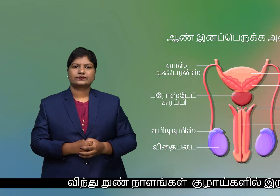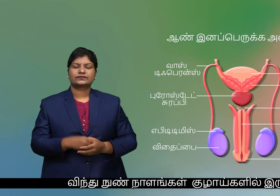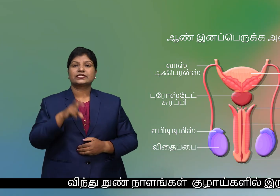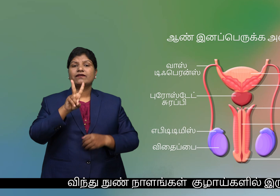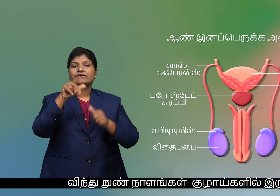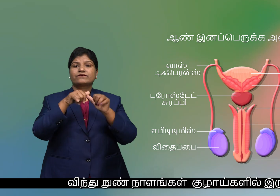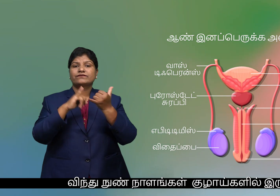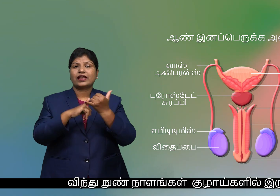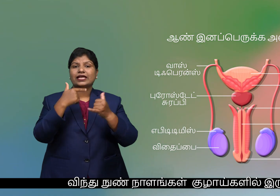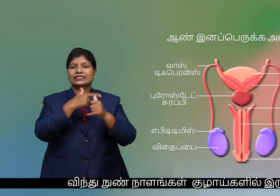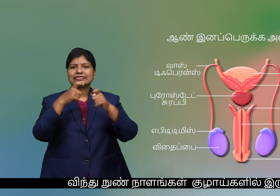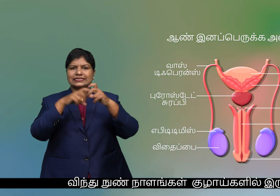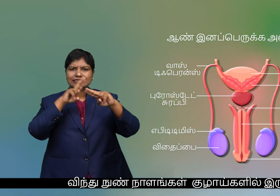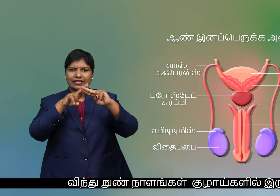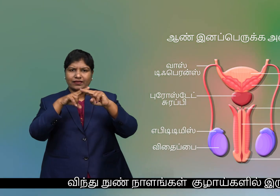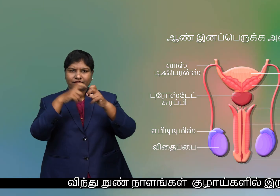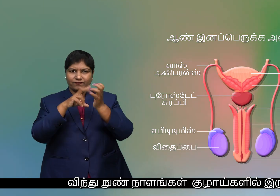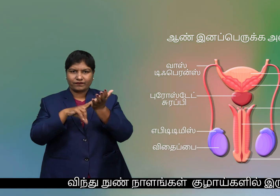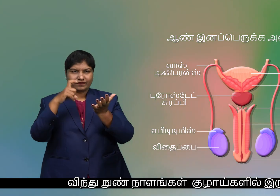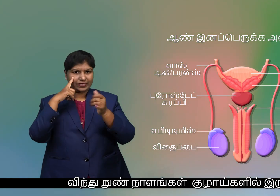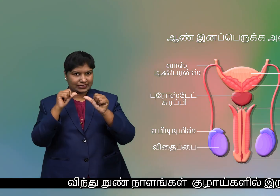விந்து நுண் நாளங்கள் குழாய்களில் இருந்து